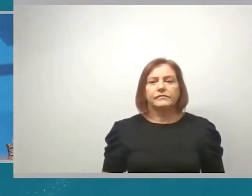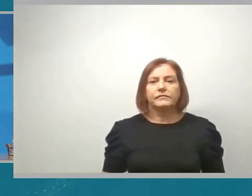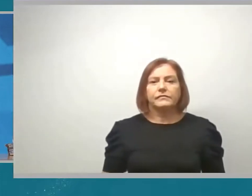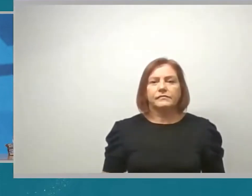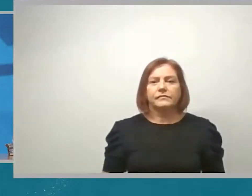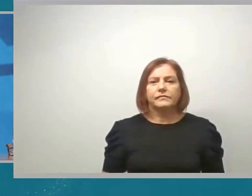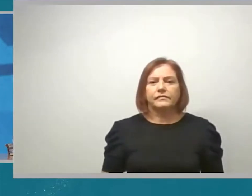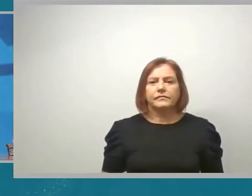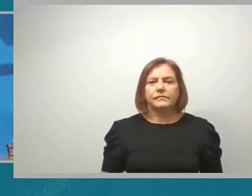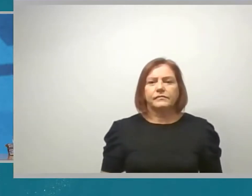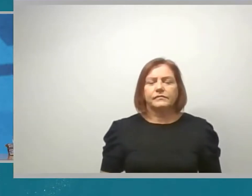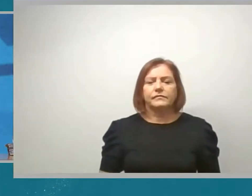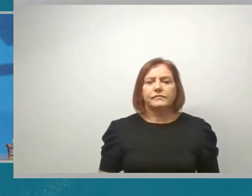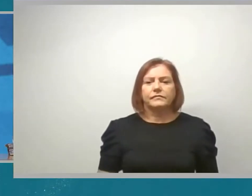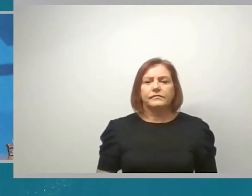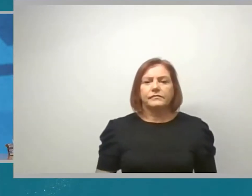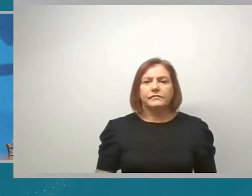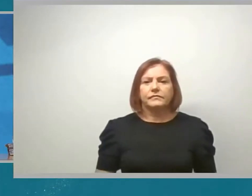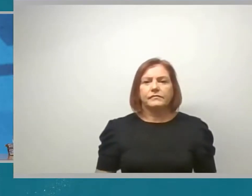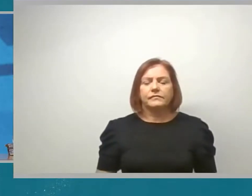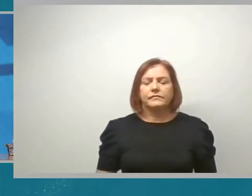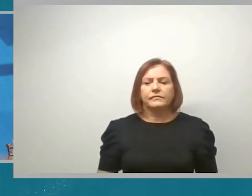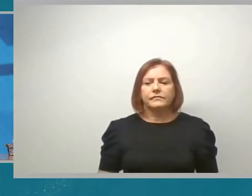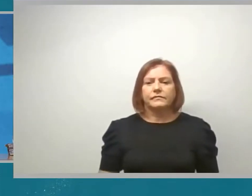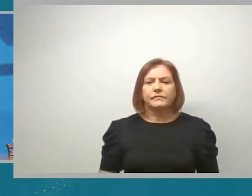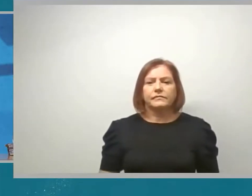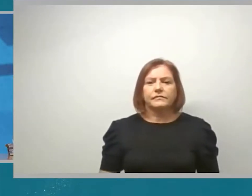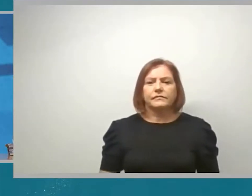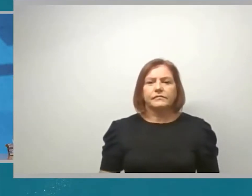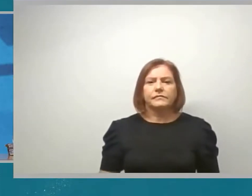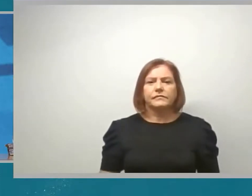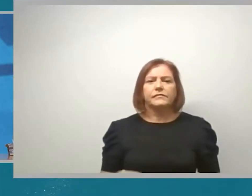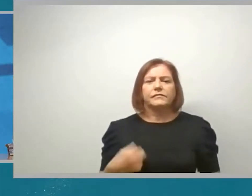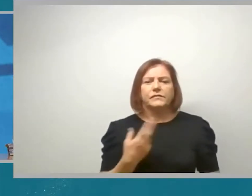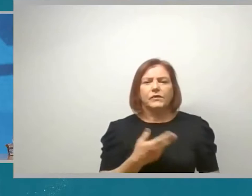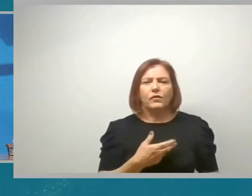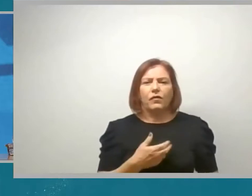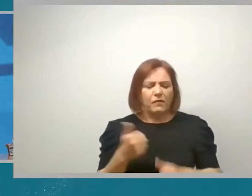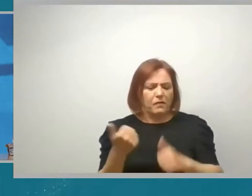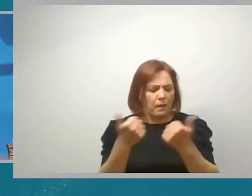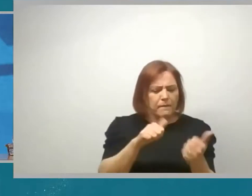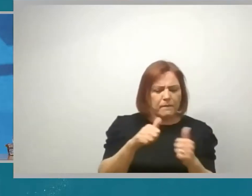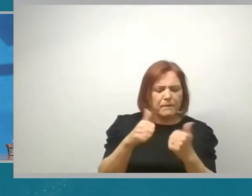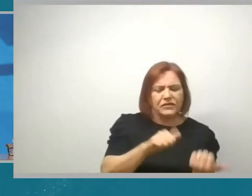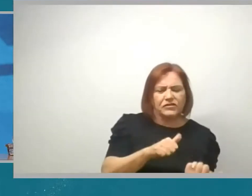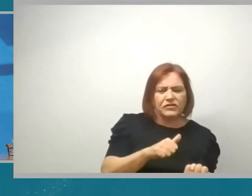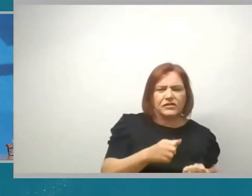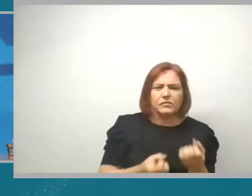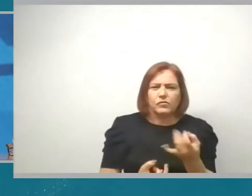vamos a esse batismo de fogo que o Senhor fala em Mateus capítulo 3, né?